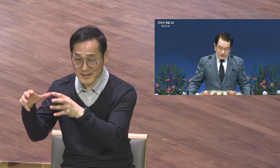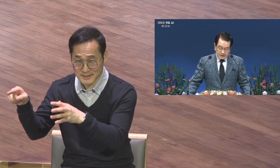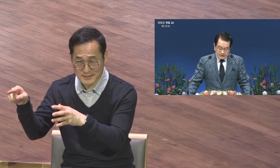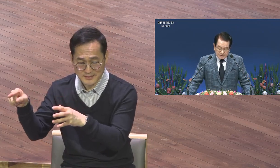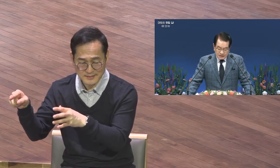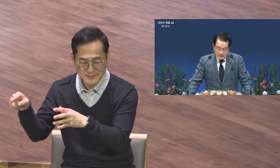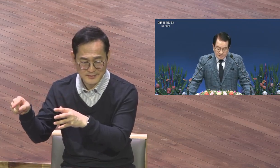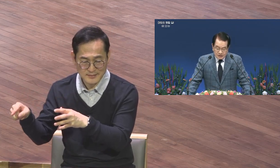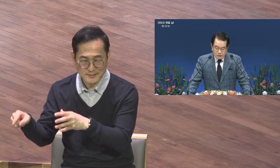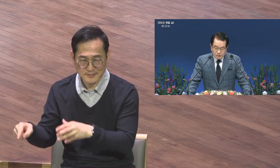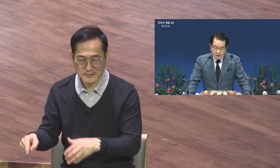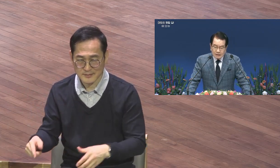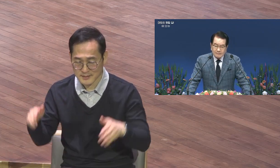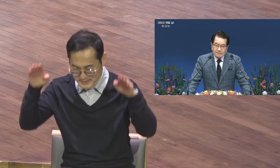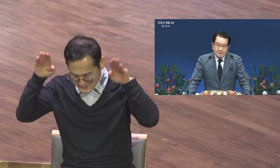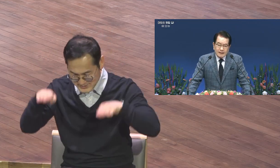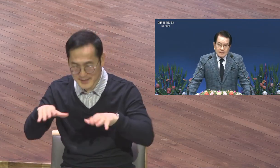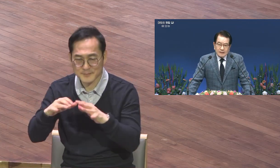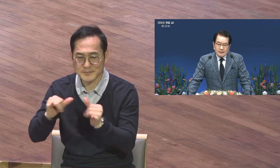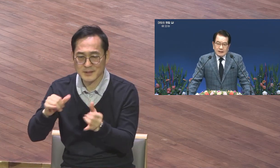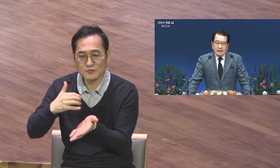세계 이슬람 인구가